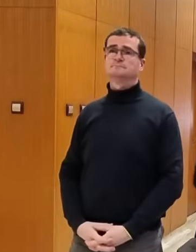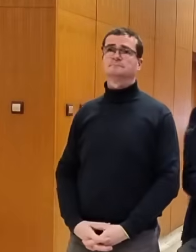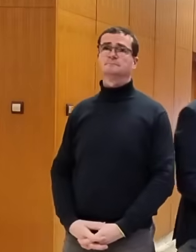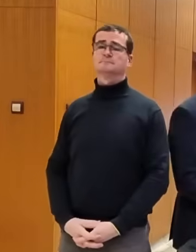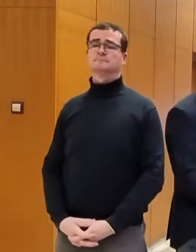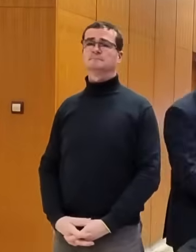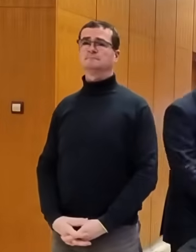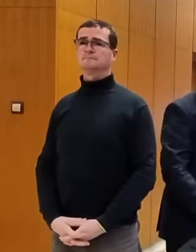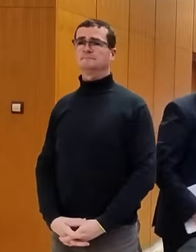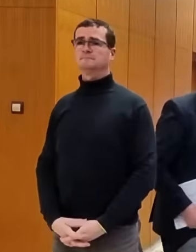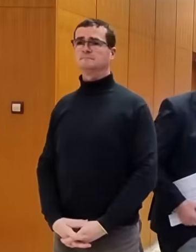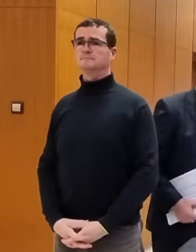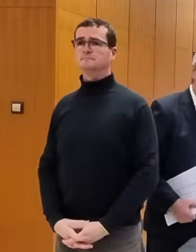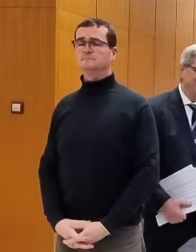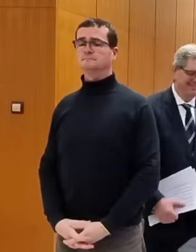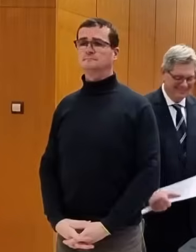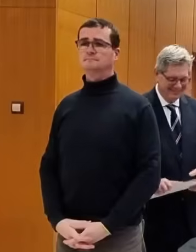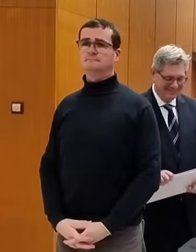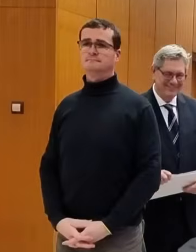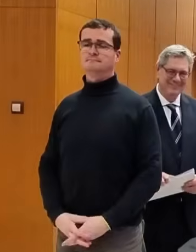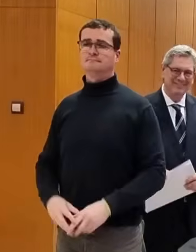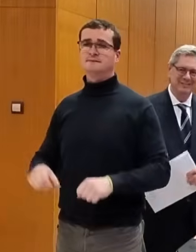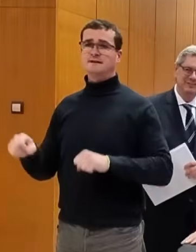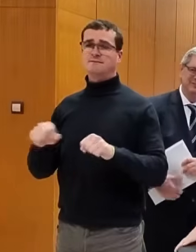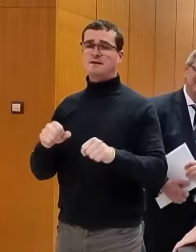Dobre. Kľudne škodne.